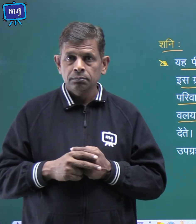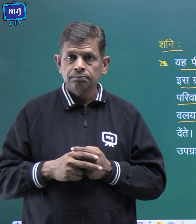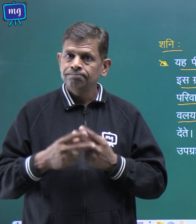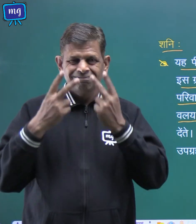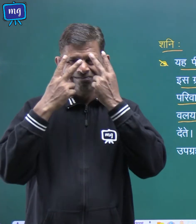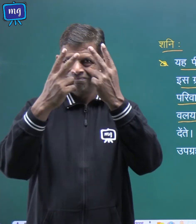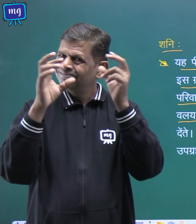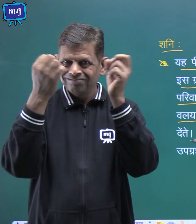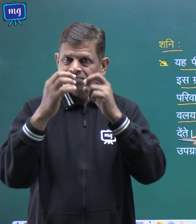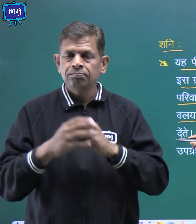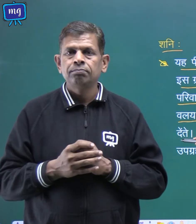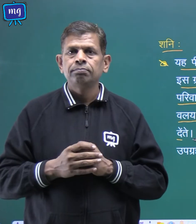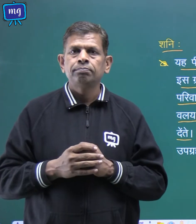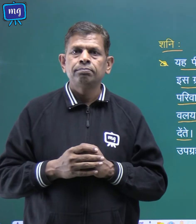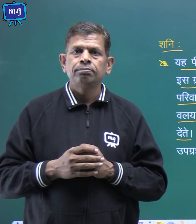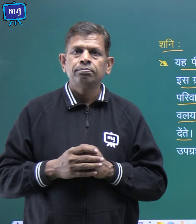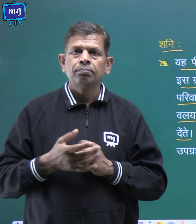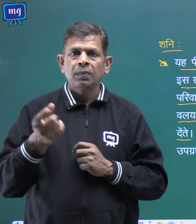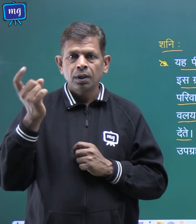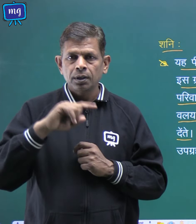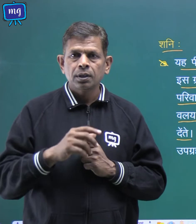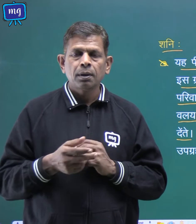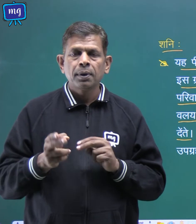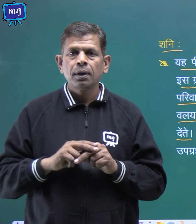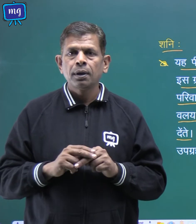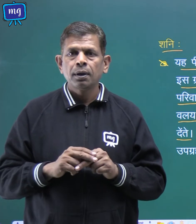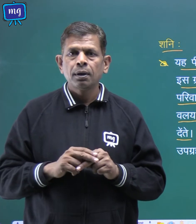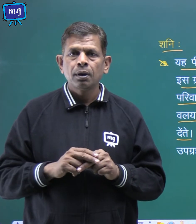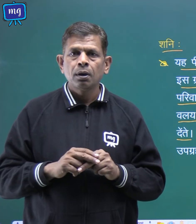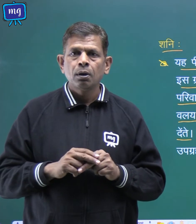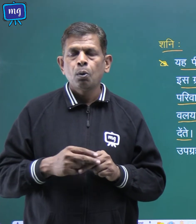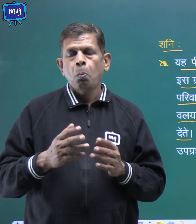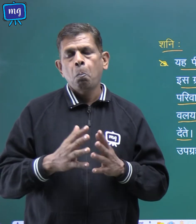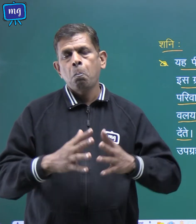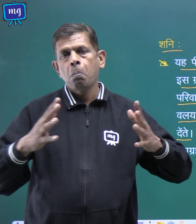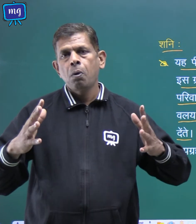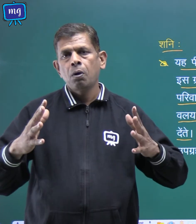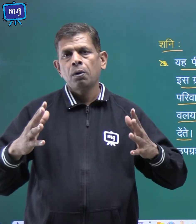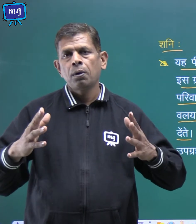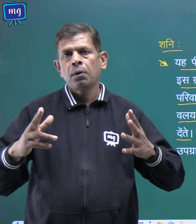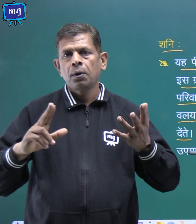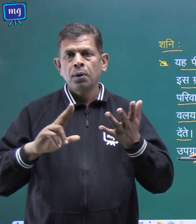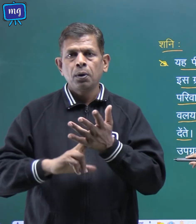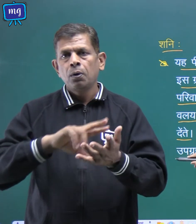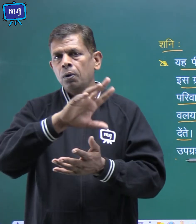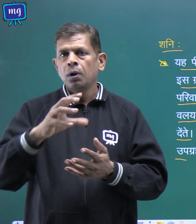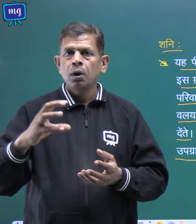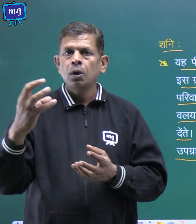दिखाई नहीं देते। इसके भी बहुत से प्राकृतिक उपग्रह हैं।